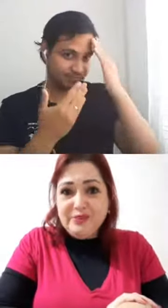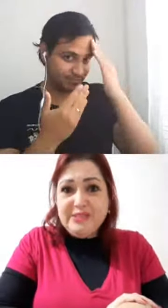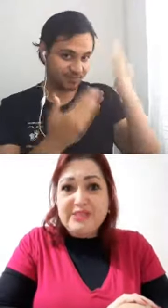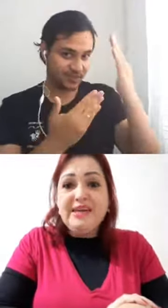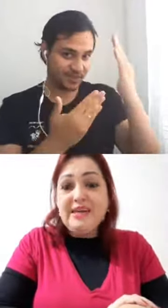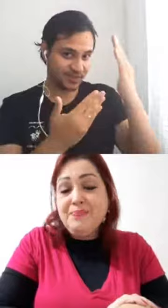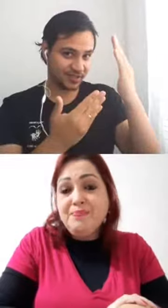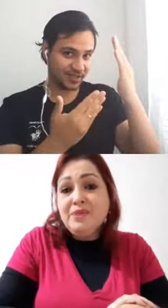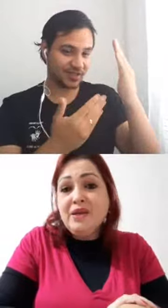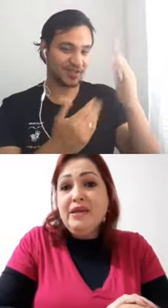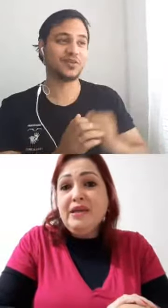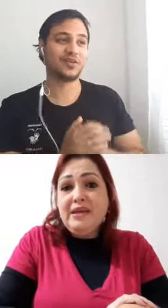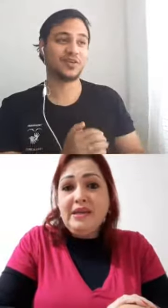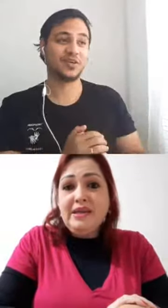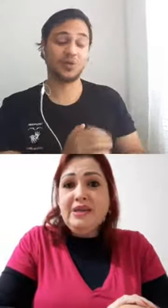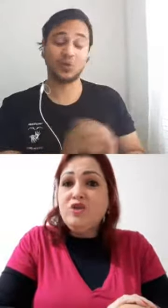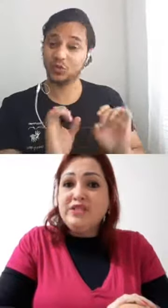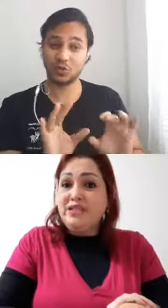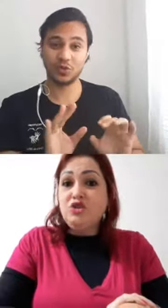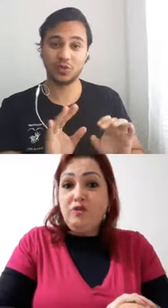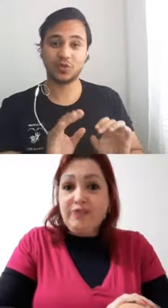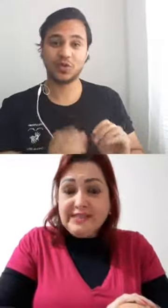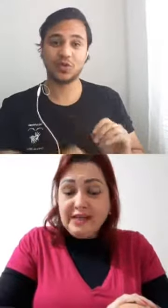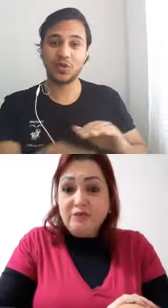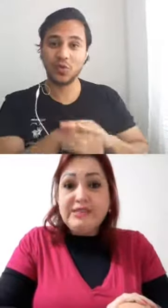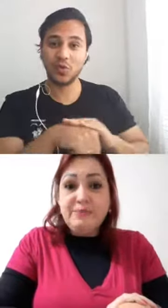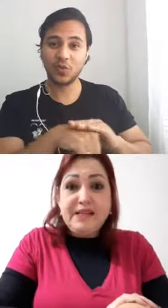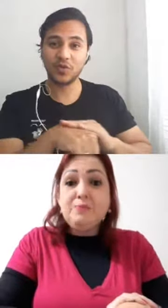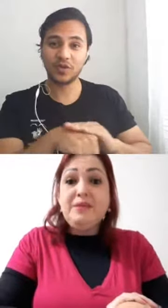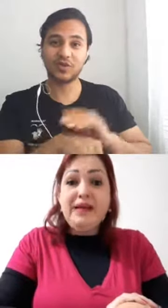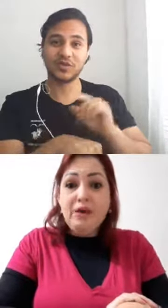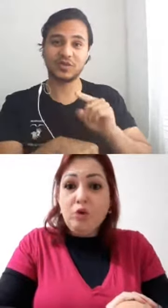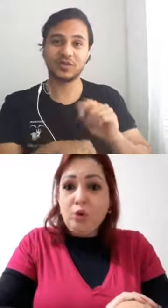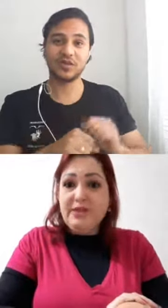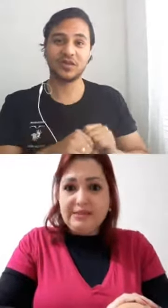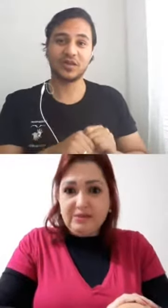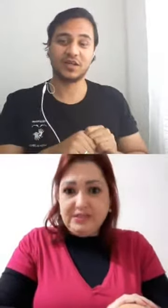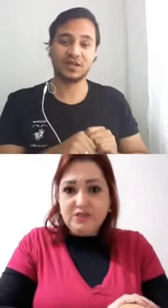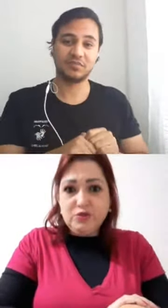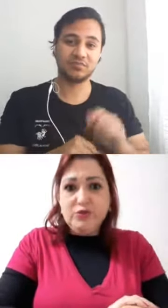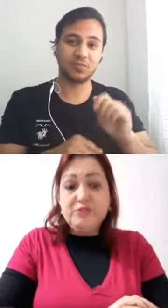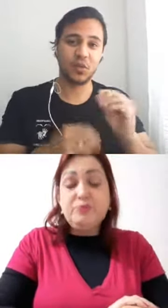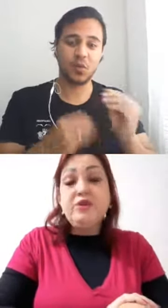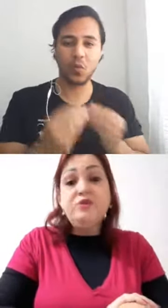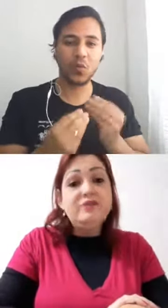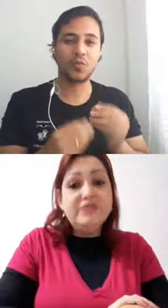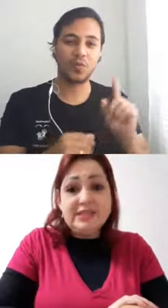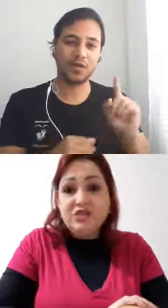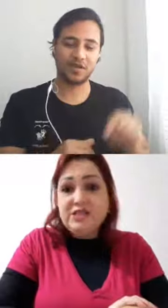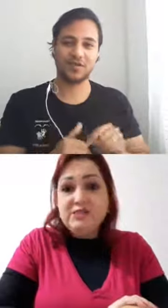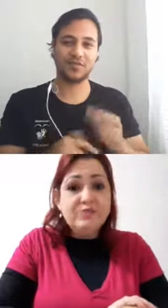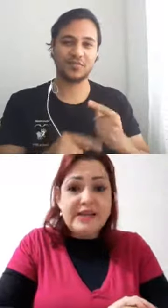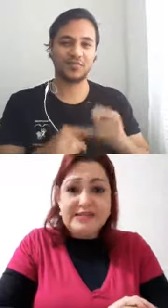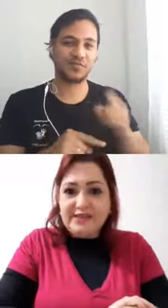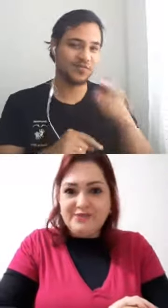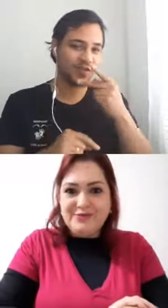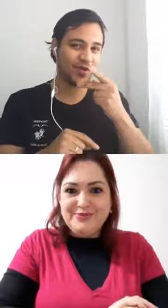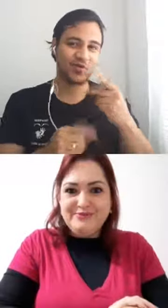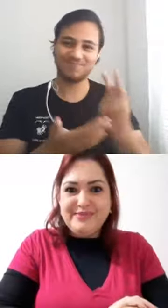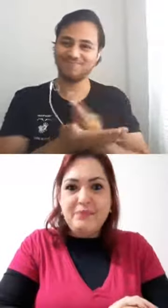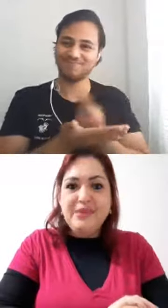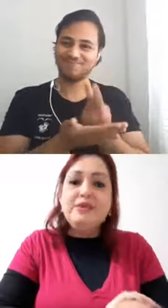por você e eu gostaria de conversar com você para explicar como que são essas coisas, porque o que você disse não está